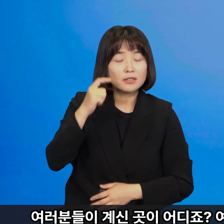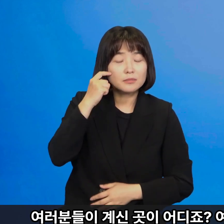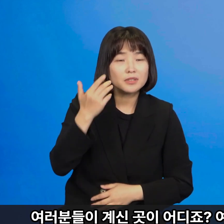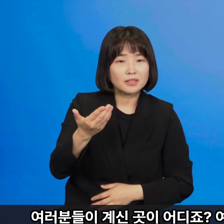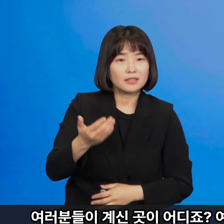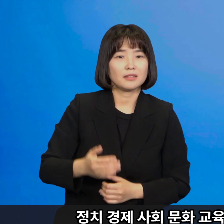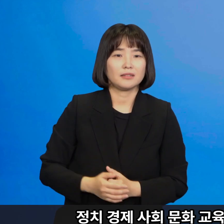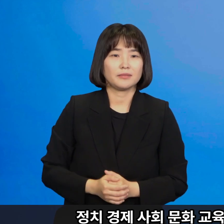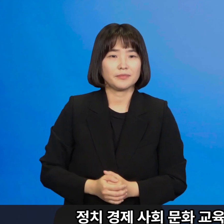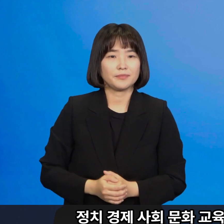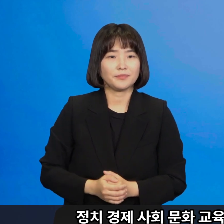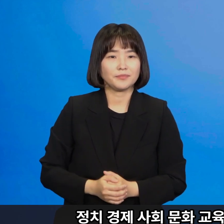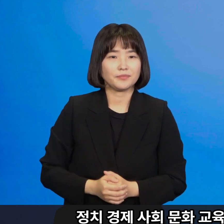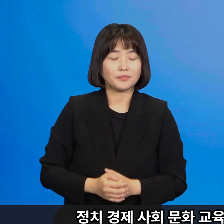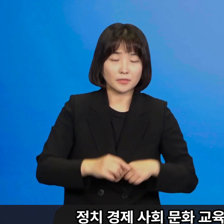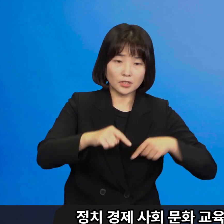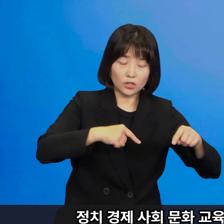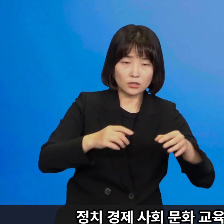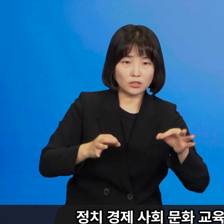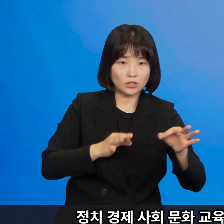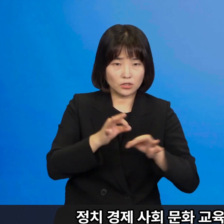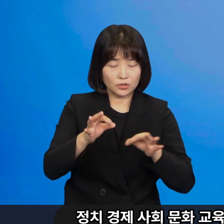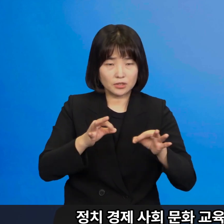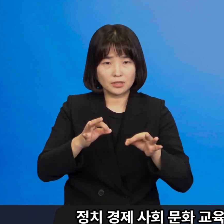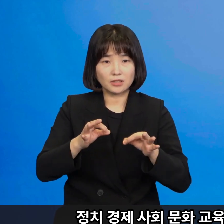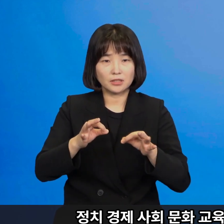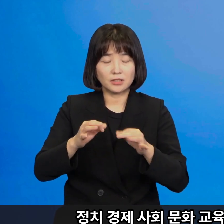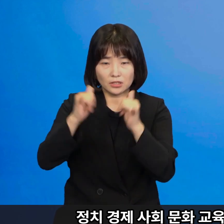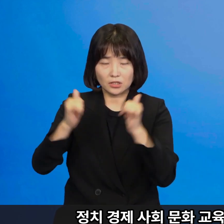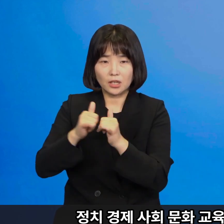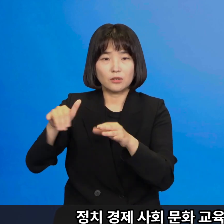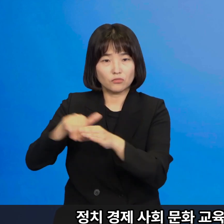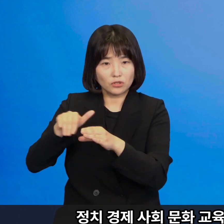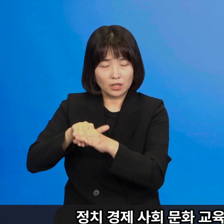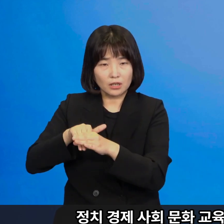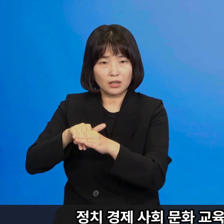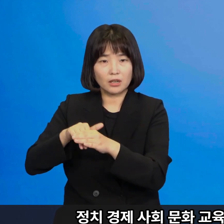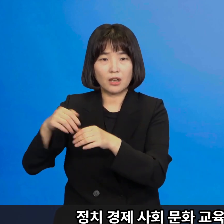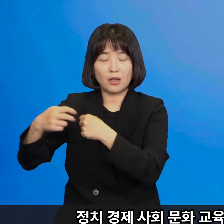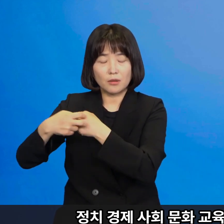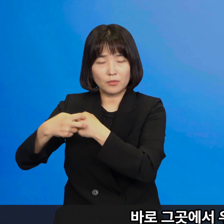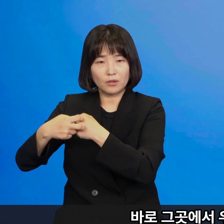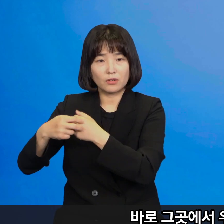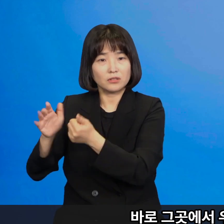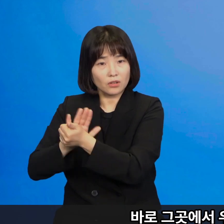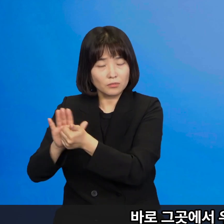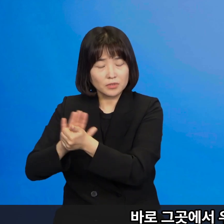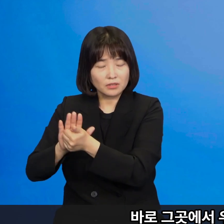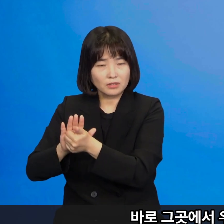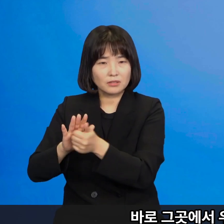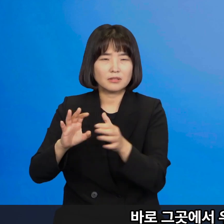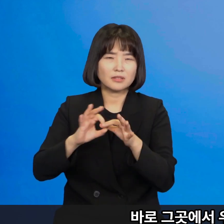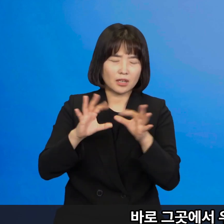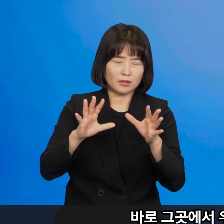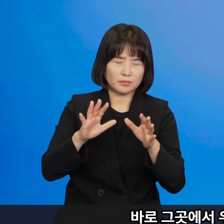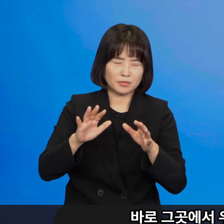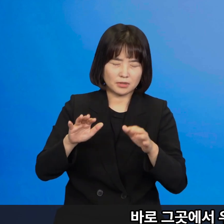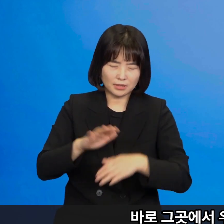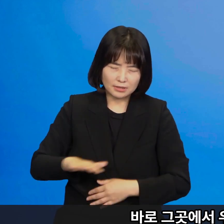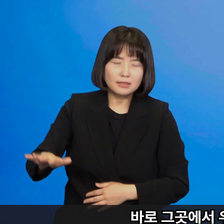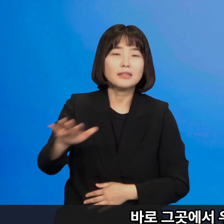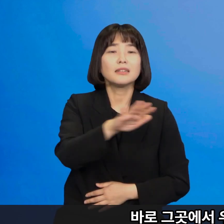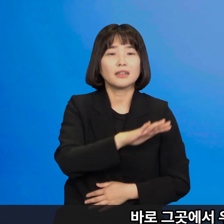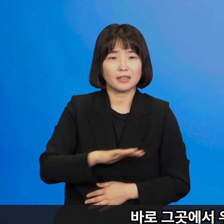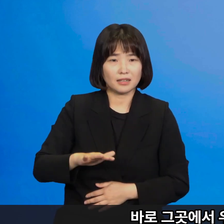어디입니까? 정치, 경제, 사회, 문화, 교육, 의료, 서비스 어느 곳이든지 바로 그곳에서